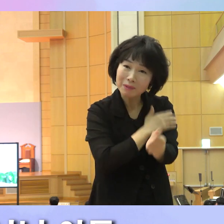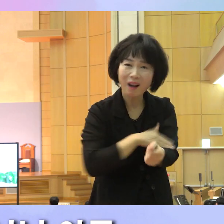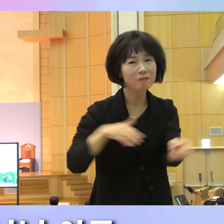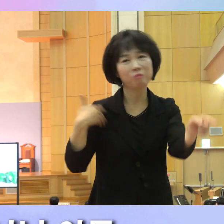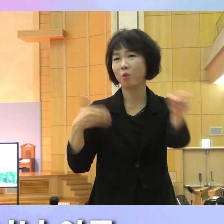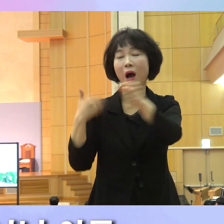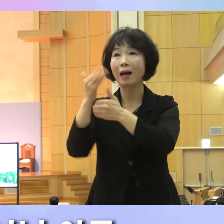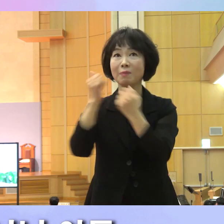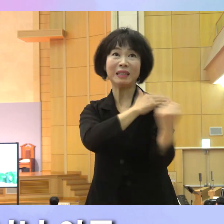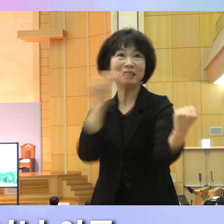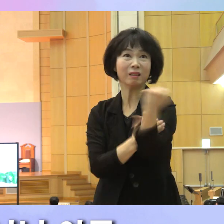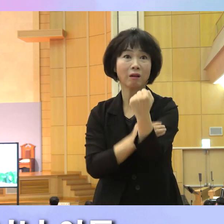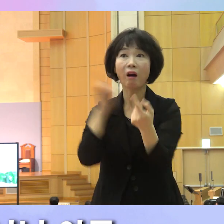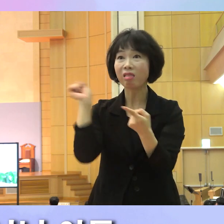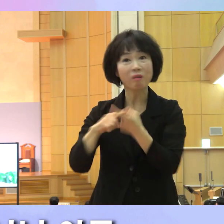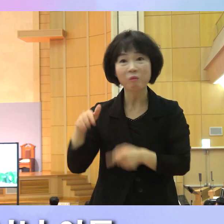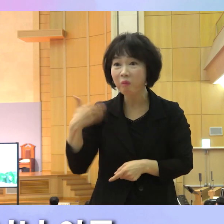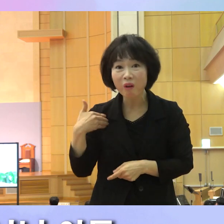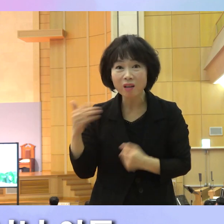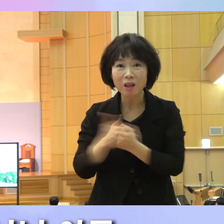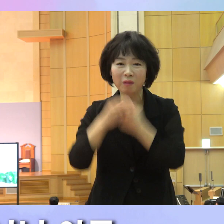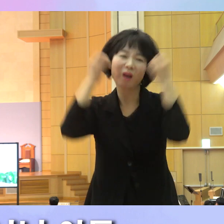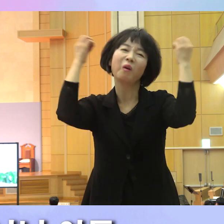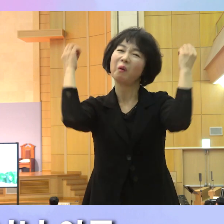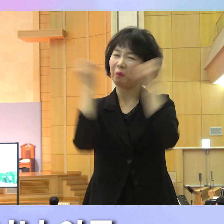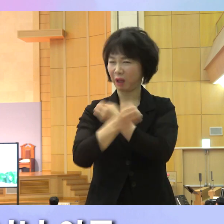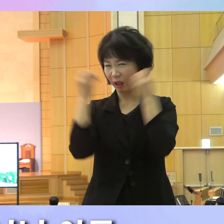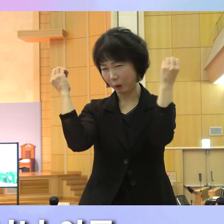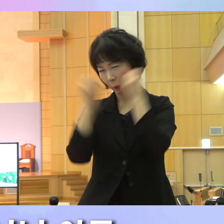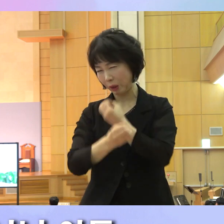하나님의 능력을 몰라서 오해했도다.